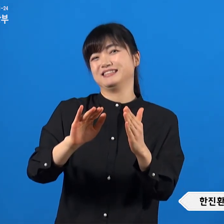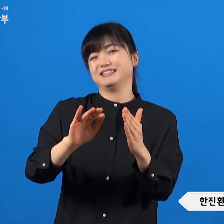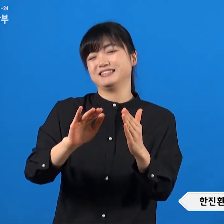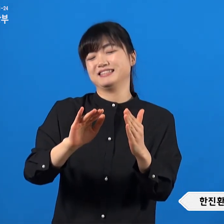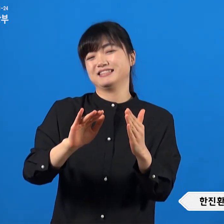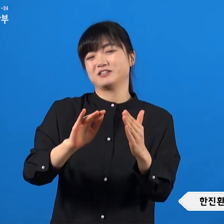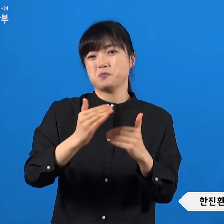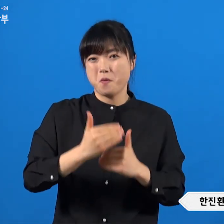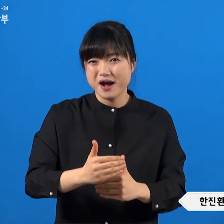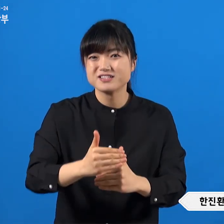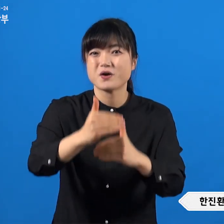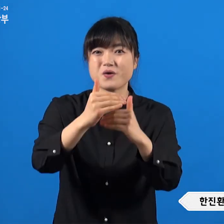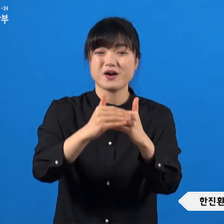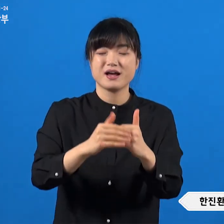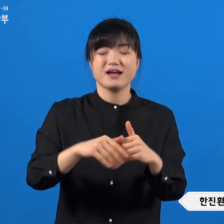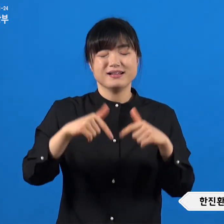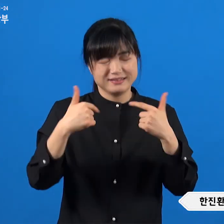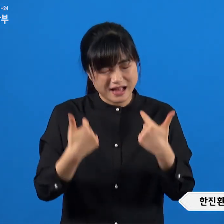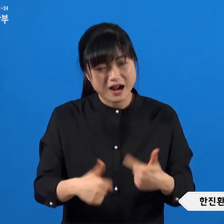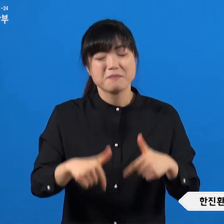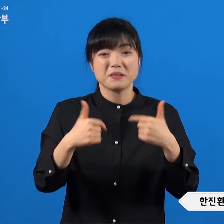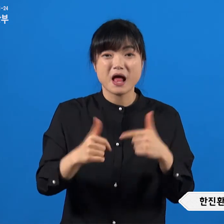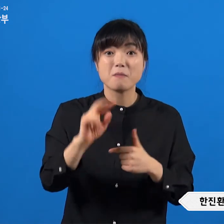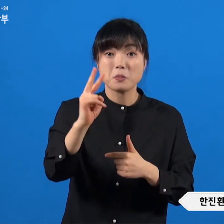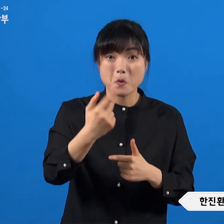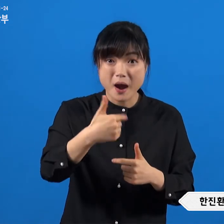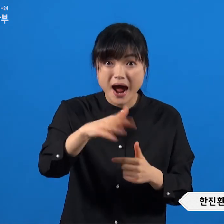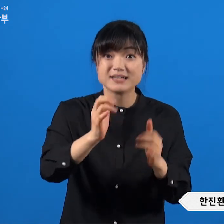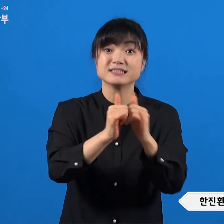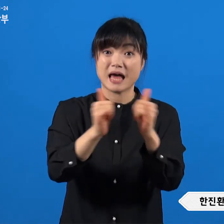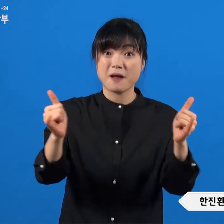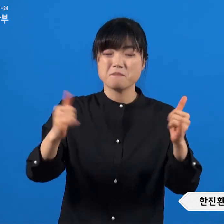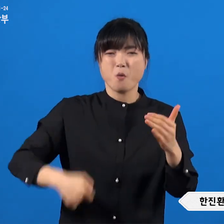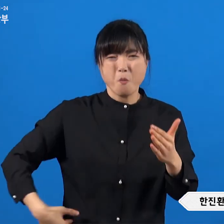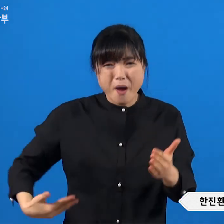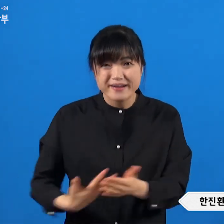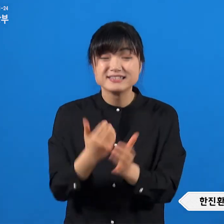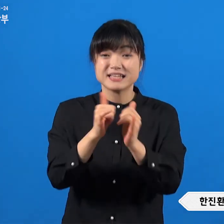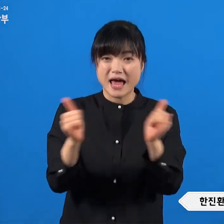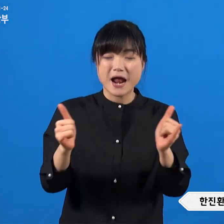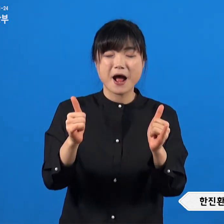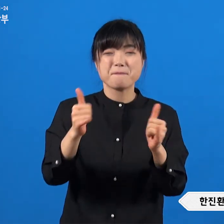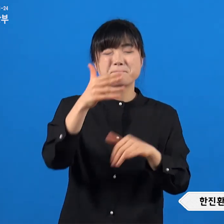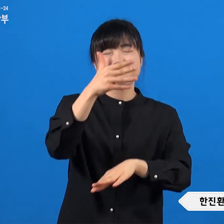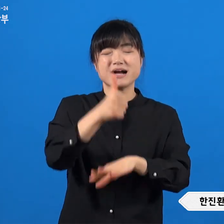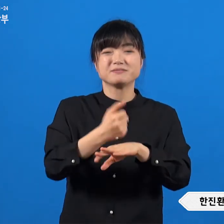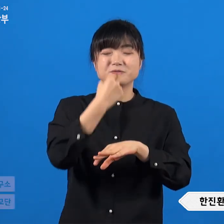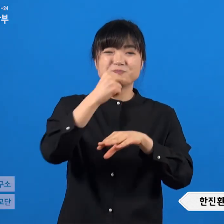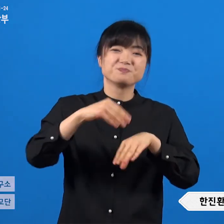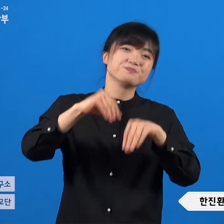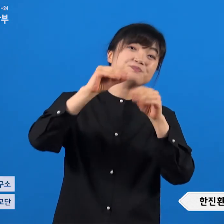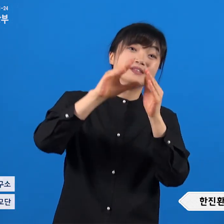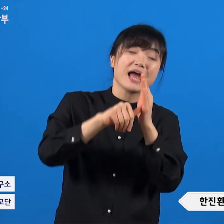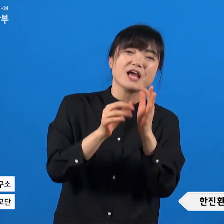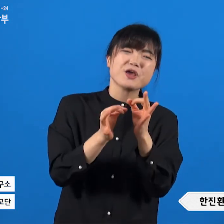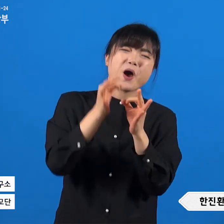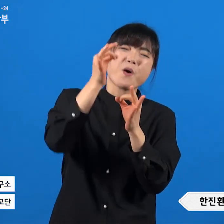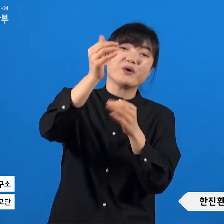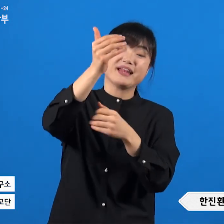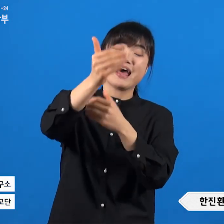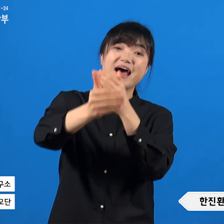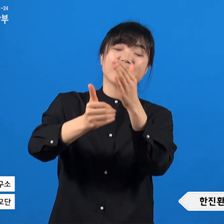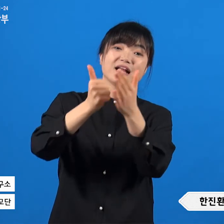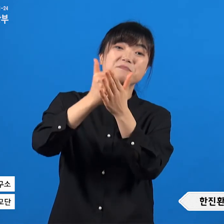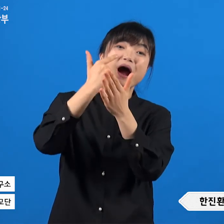그렇게 늘 돌아가는 사람이 이 땅의 나그네 삶을 마감할 때에 영원한 아버지 집